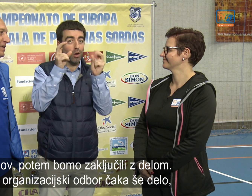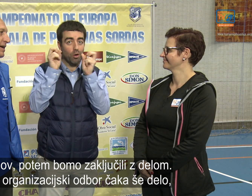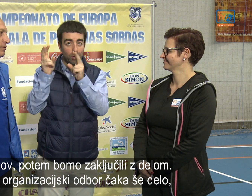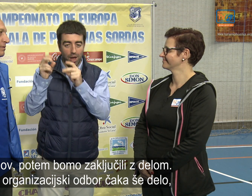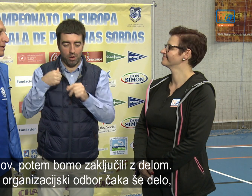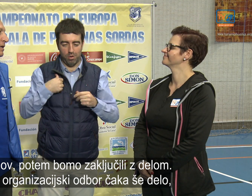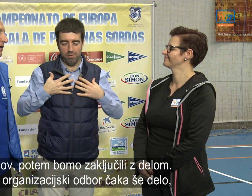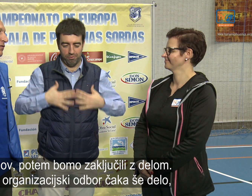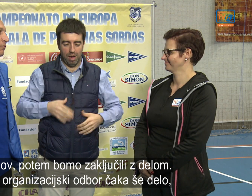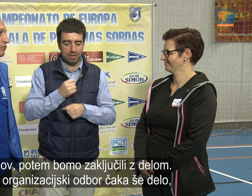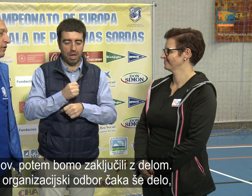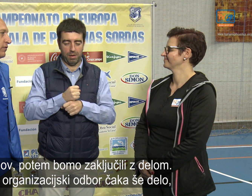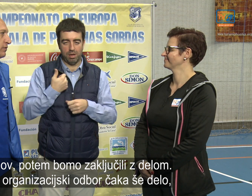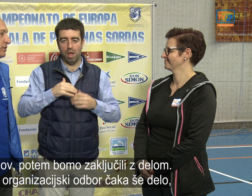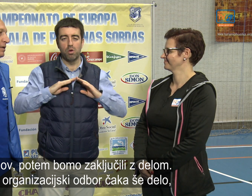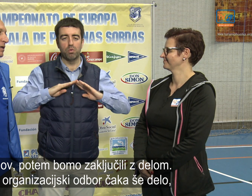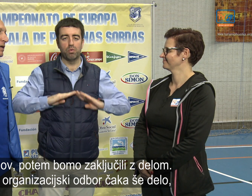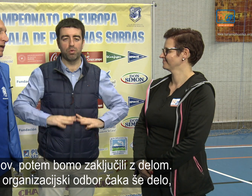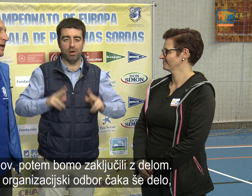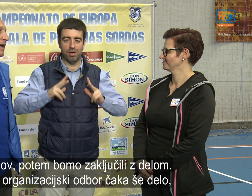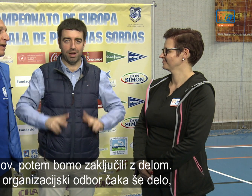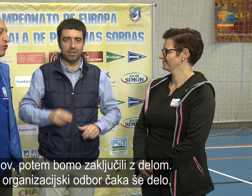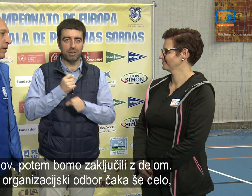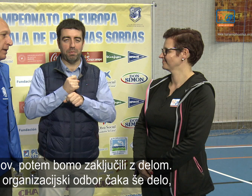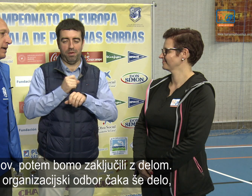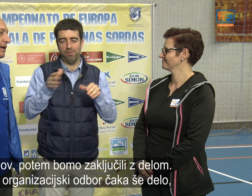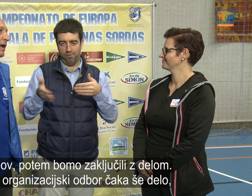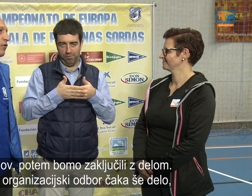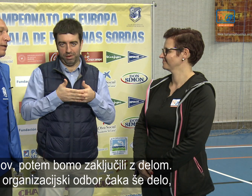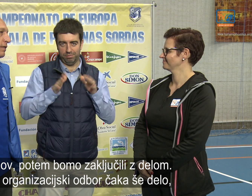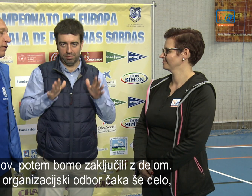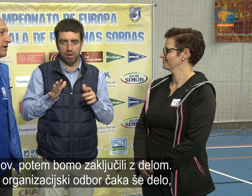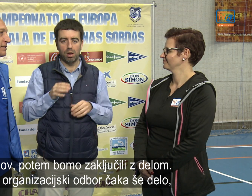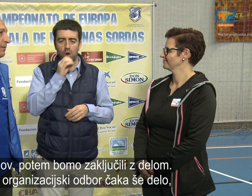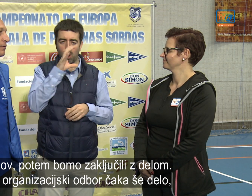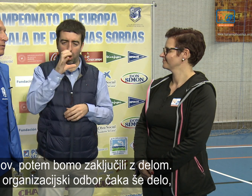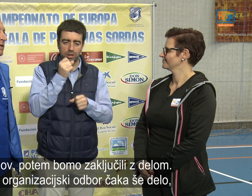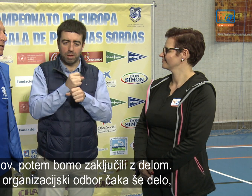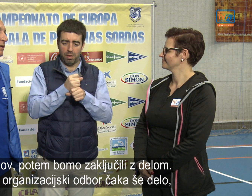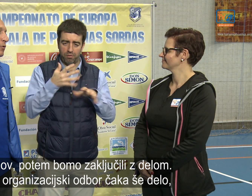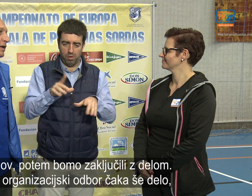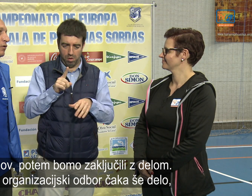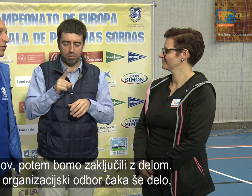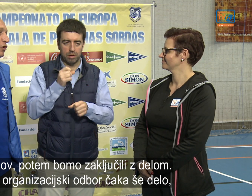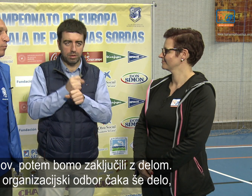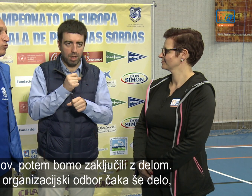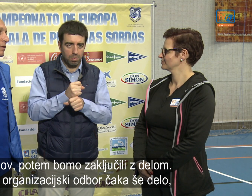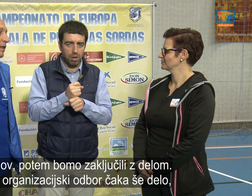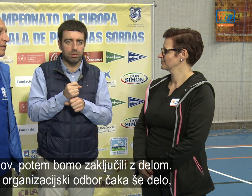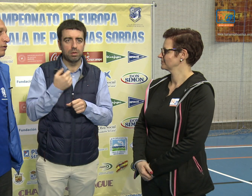llegaron. Ese es nuestro deseo. Queda todavía a la organización el trabajo de ponerlos en los puntos de destino, en